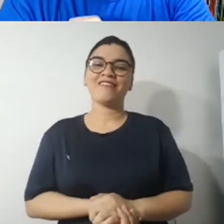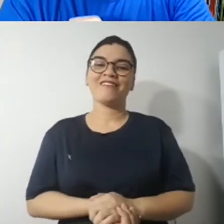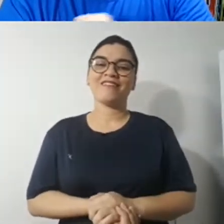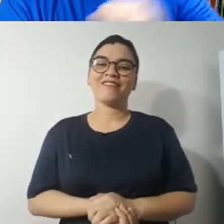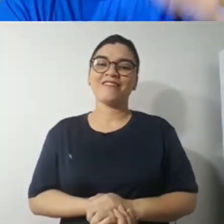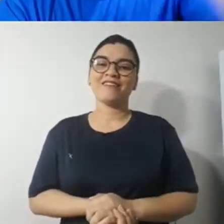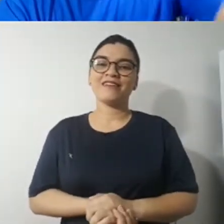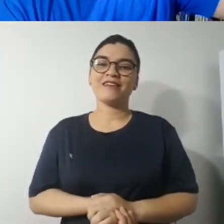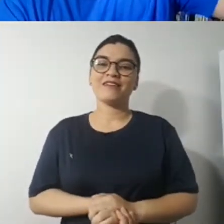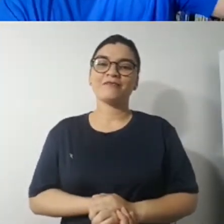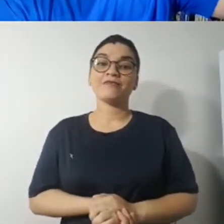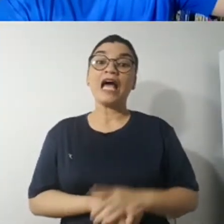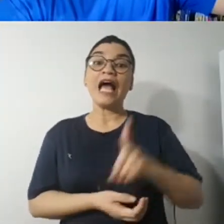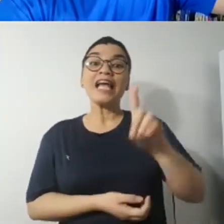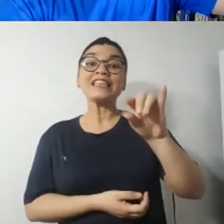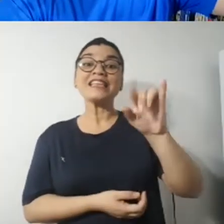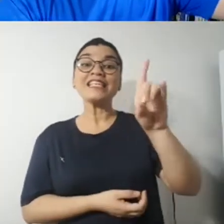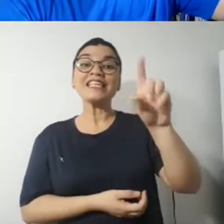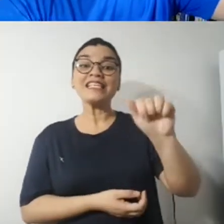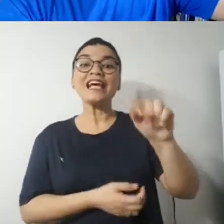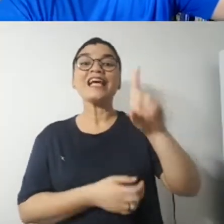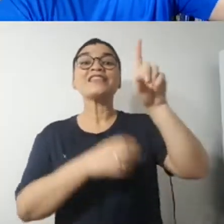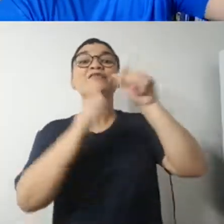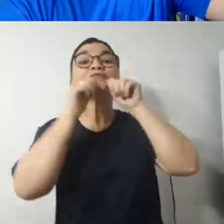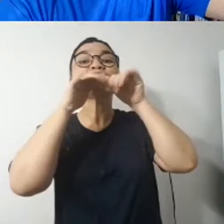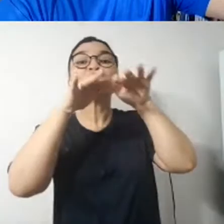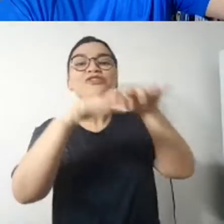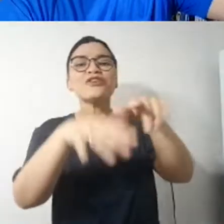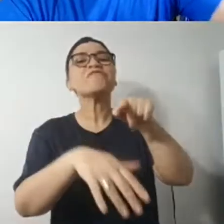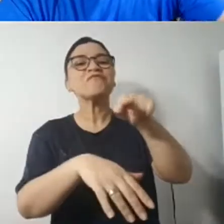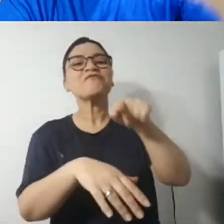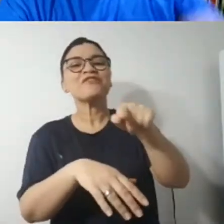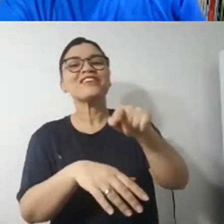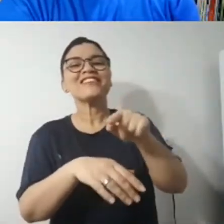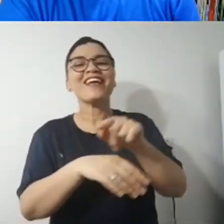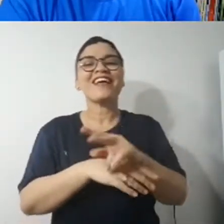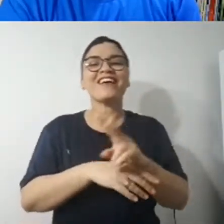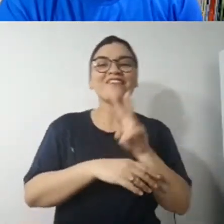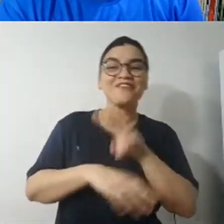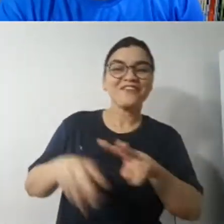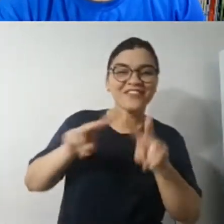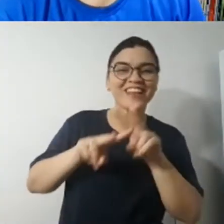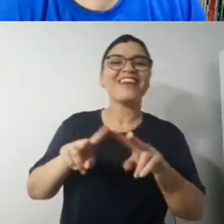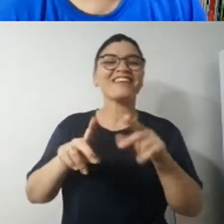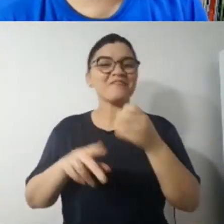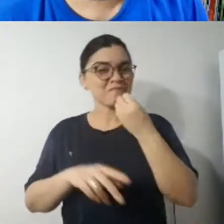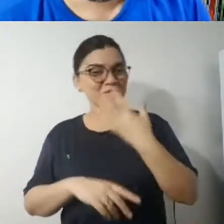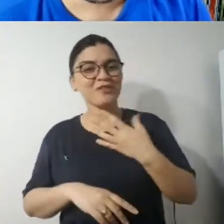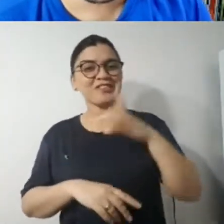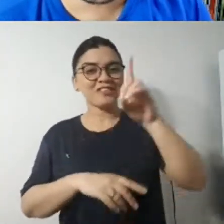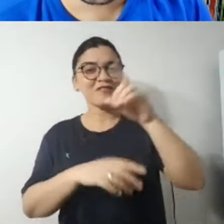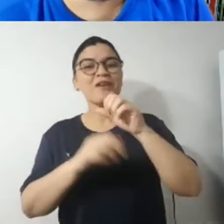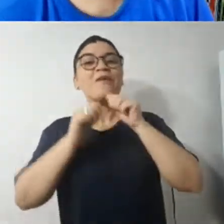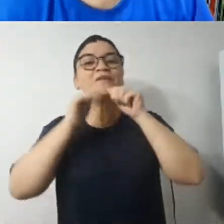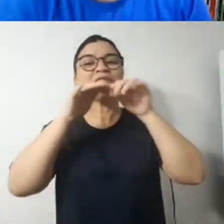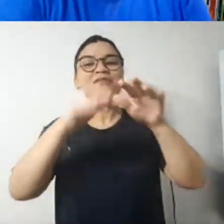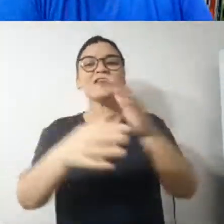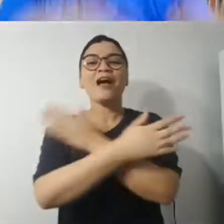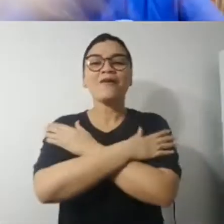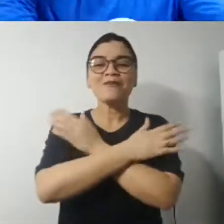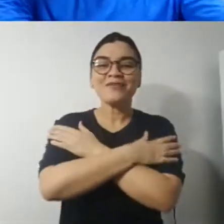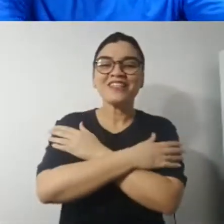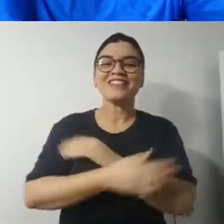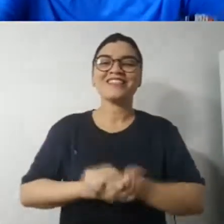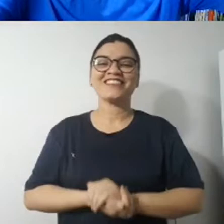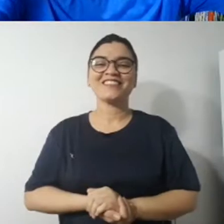Dida também, Deus abençoe, Dida, tá assistindo, né? Deus te abençoe. Abraço para você. Mandar um beijo para Campina Grande, Isabela. Beijo para